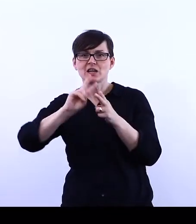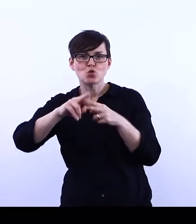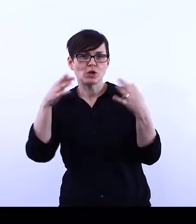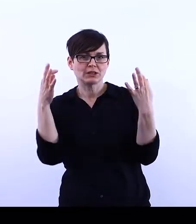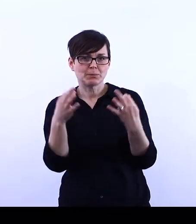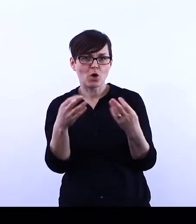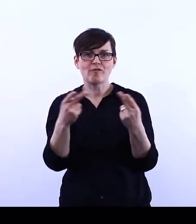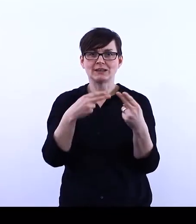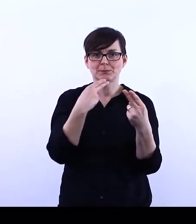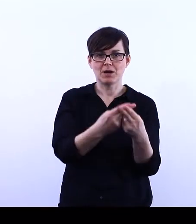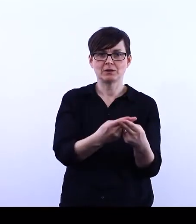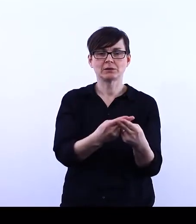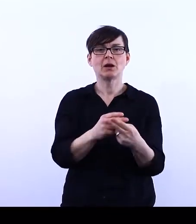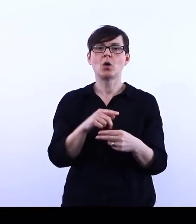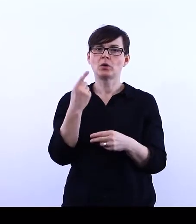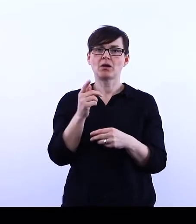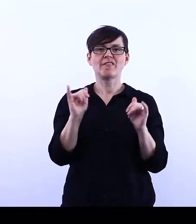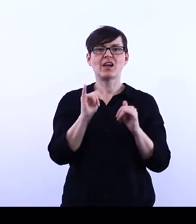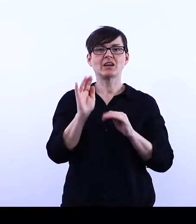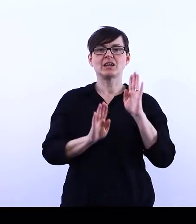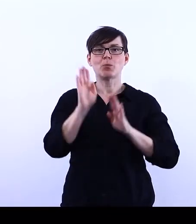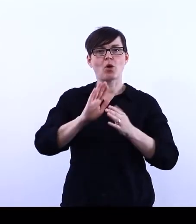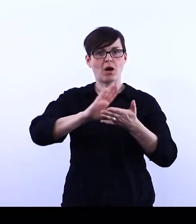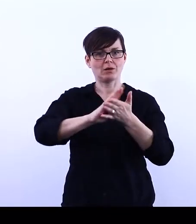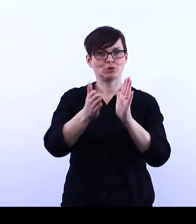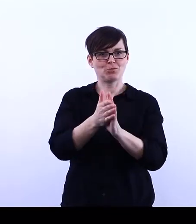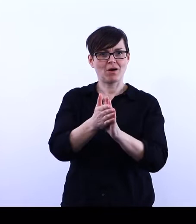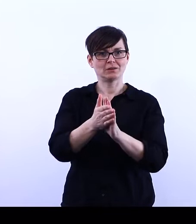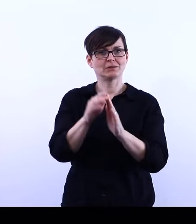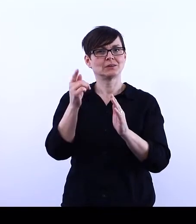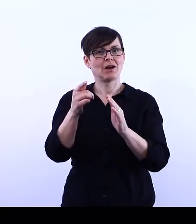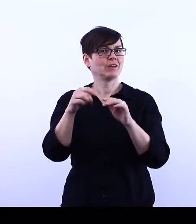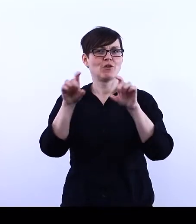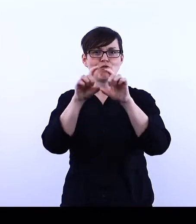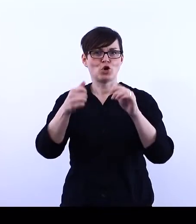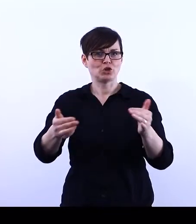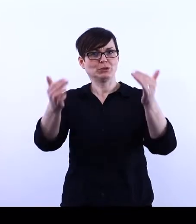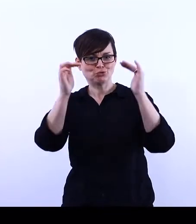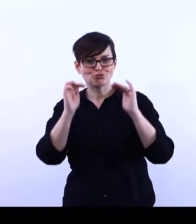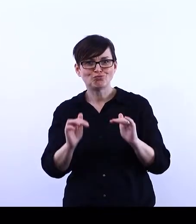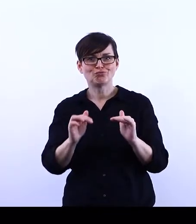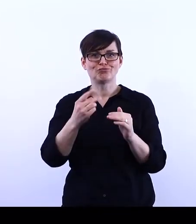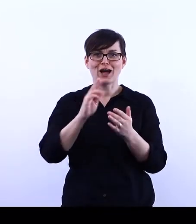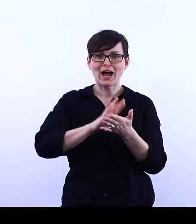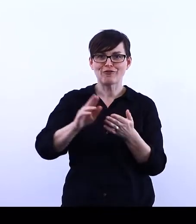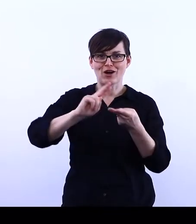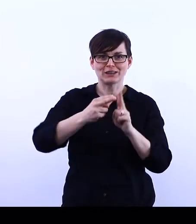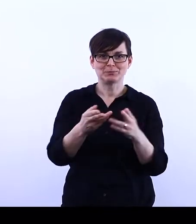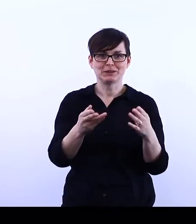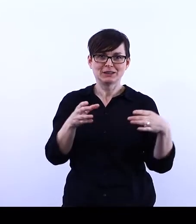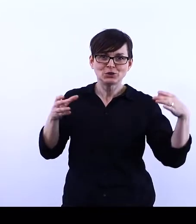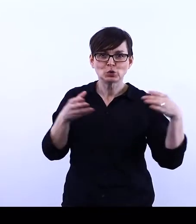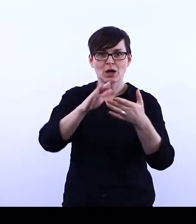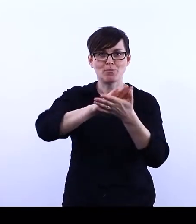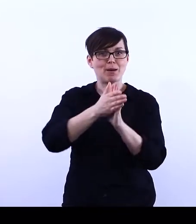Praxis müssen wir sozusagen dann auch als Verein von der obersten Vorstandsetage bis hin zum einfachen Mitglied miteinander